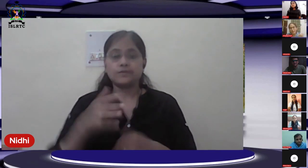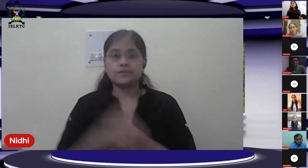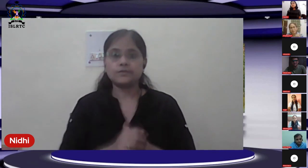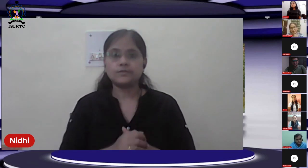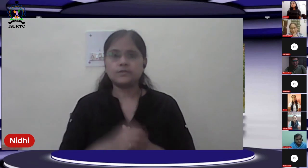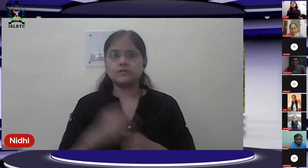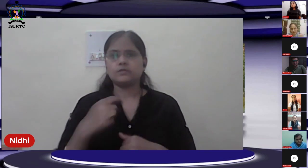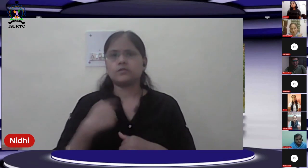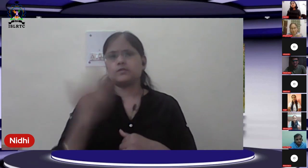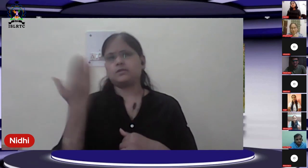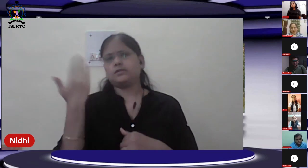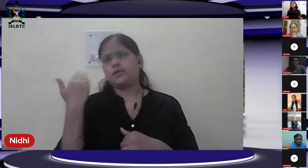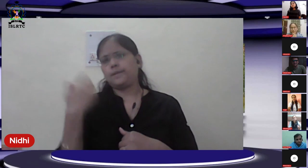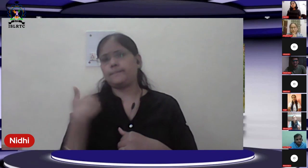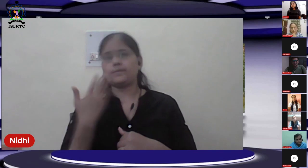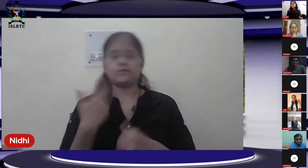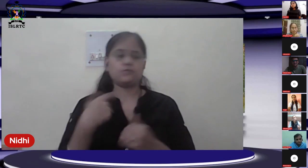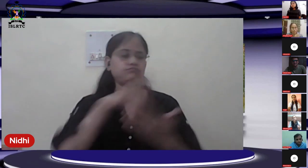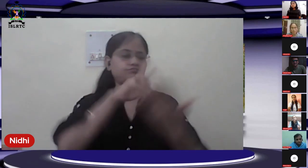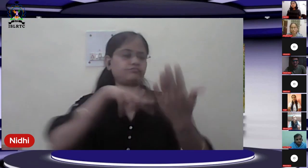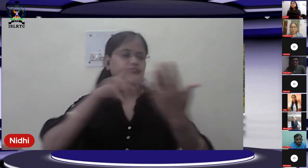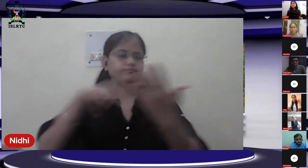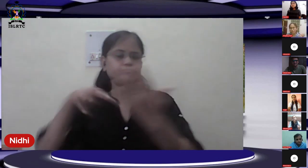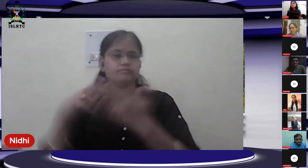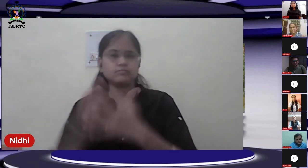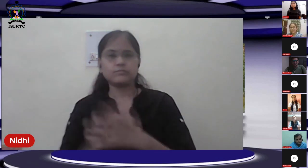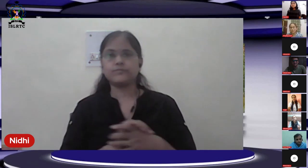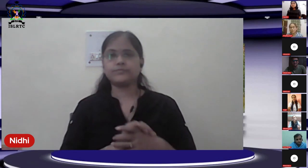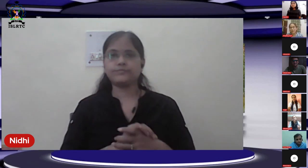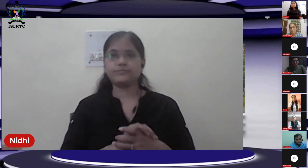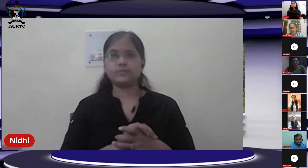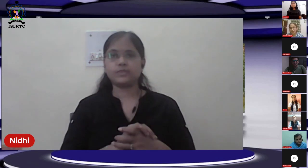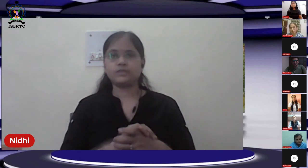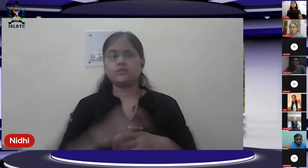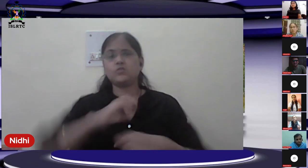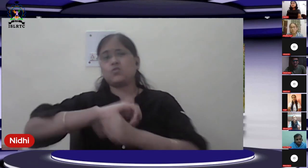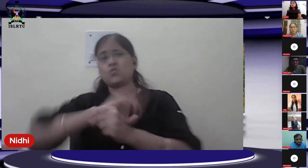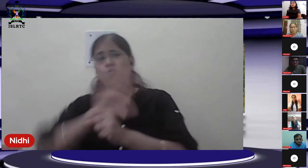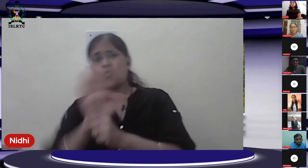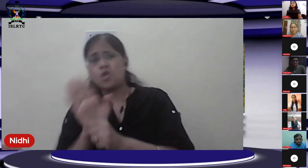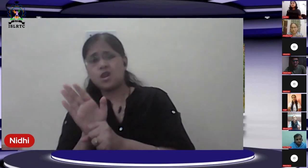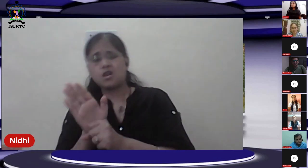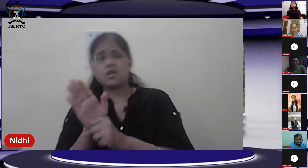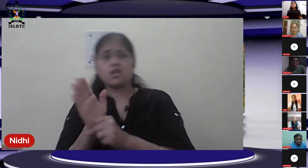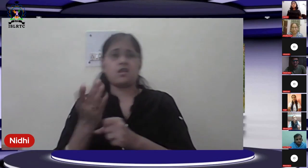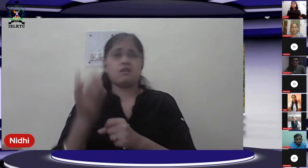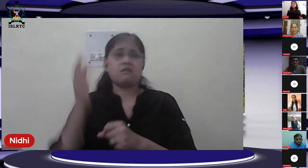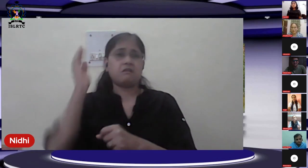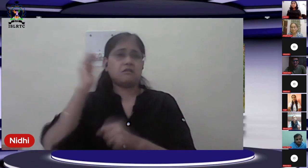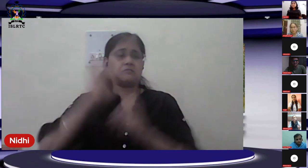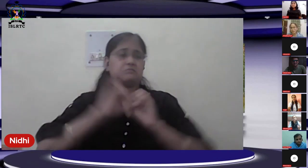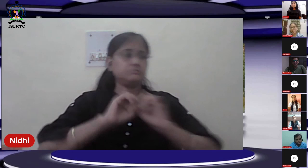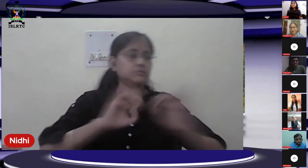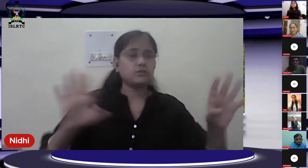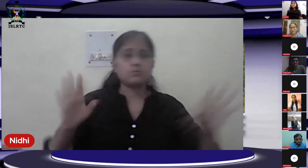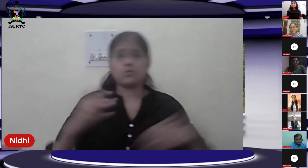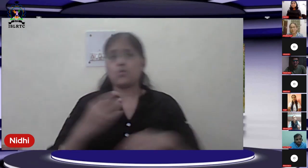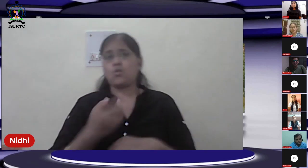कहीं पे पढ़ा था, जब ये बहुत कोरोना की न्यूज आ रही थी और बहुत सब जगह बहुत नेगेटिव न्यूज ही आ रही थी कि